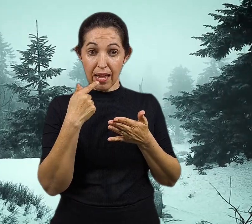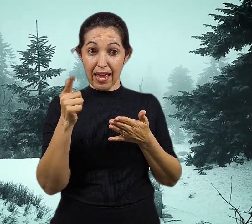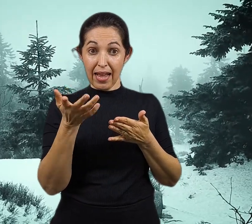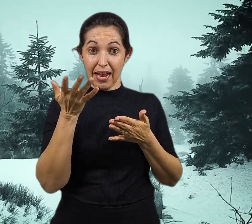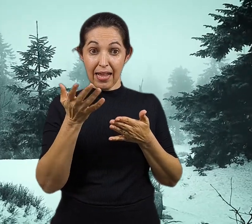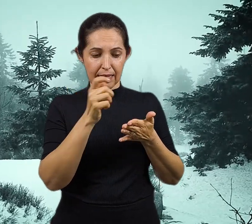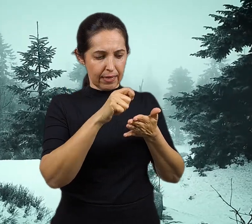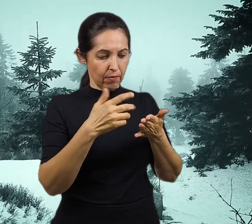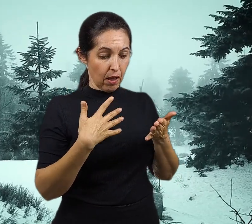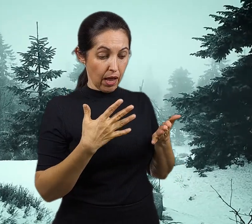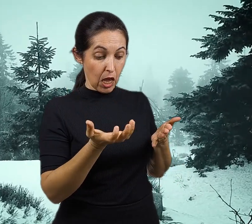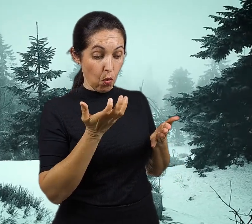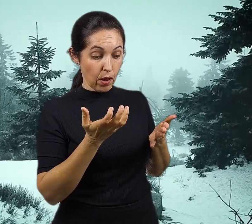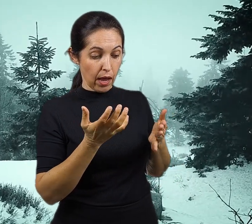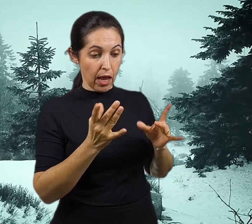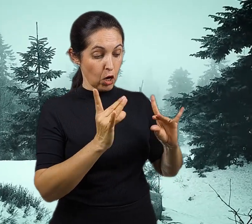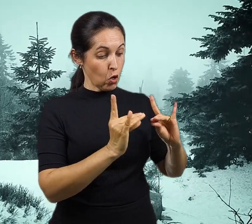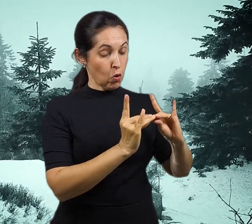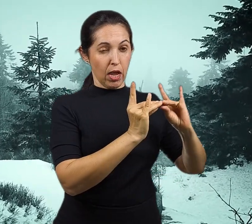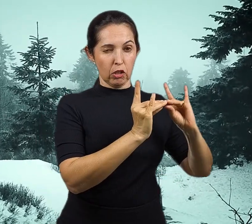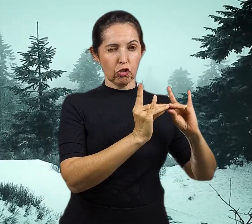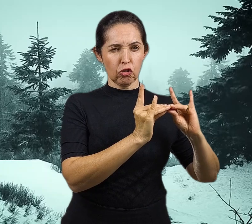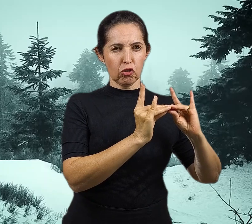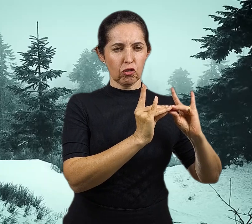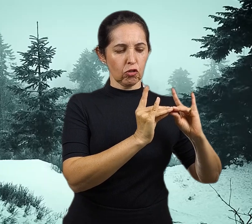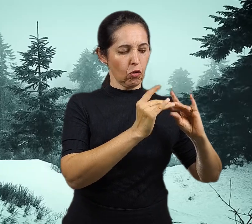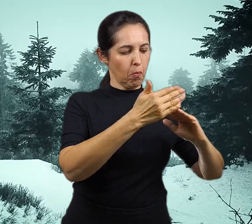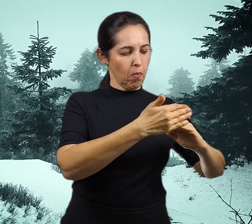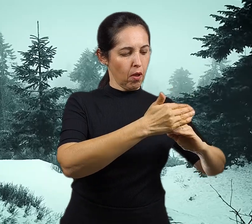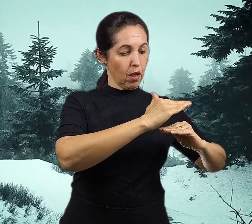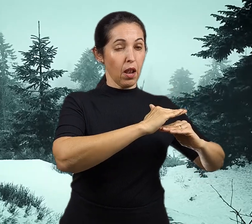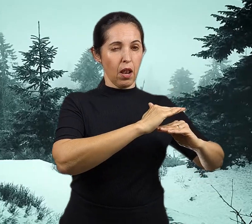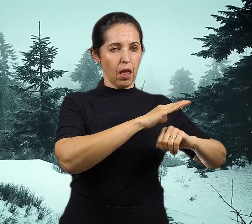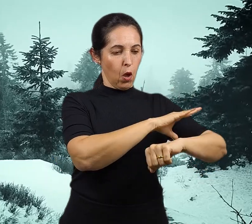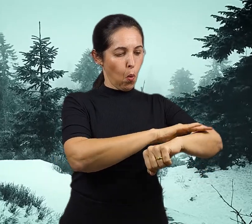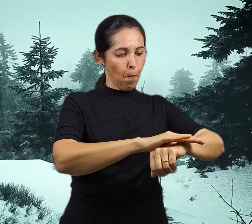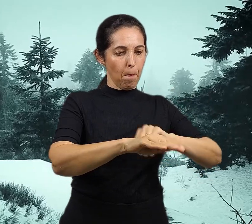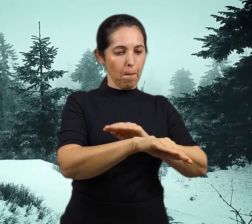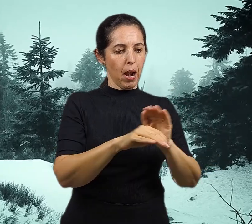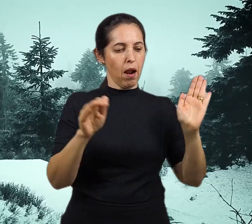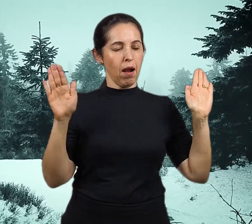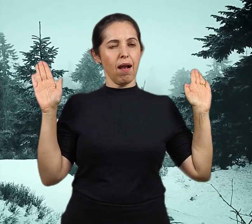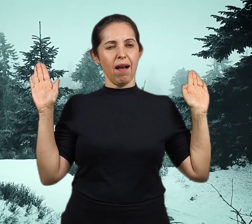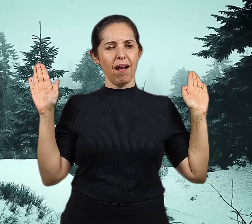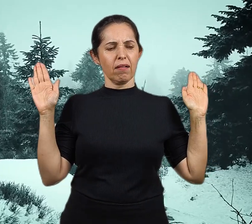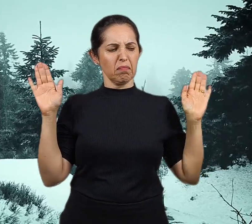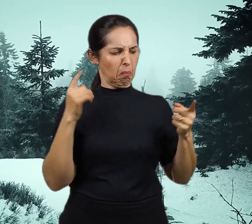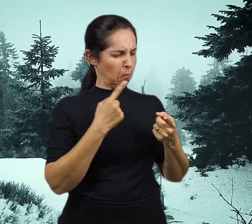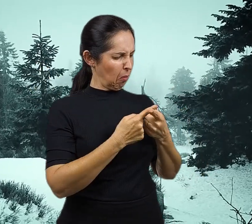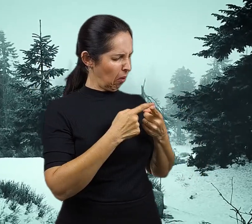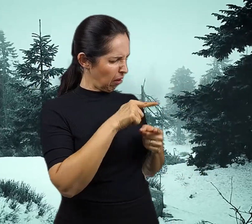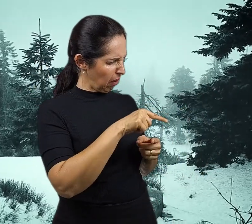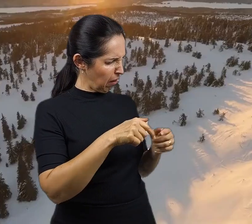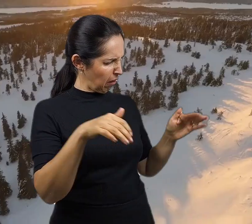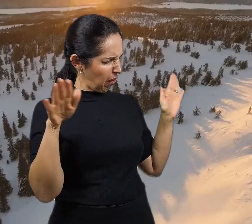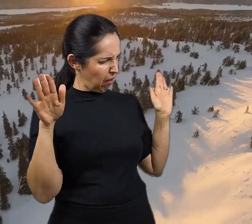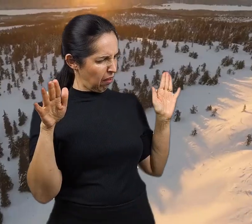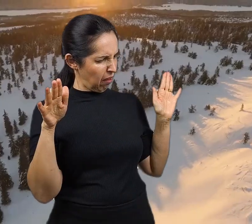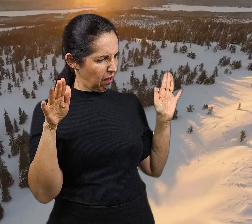não me lembro quem foi. E aí, por que quando você morrer você quer? Ele falou, porque não vou levar nada dessa vida.